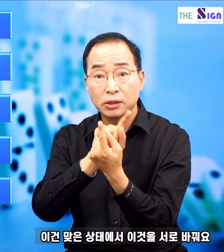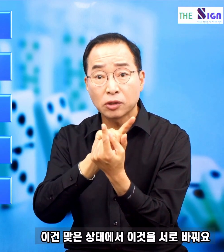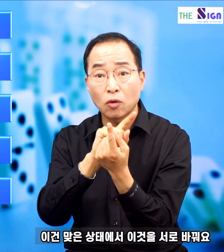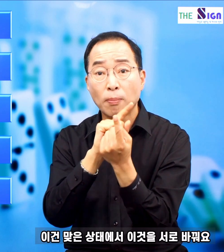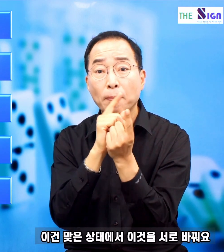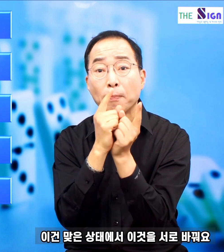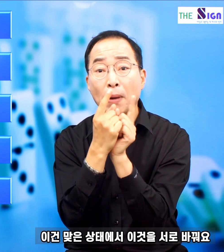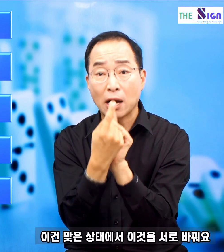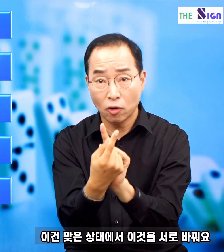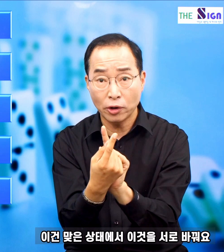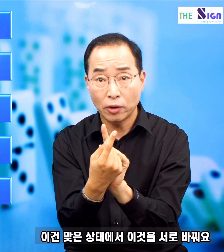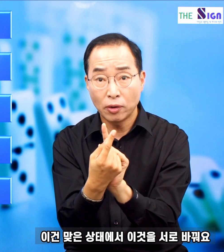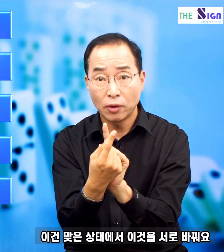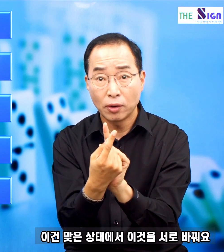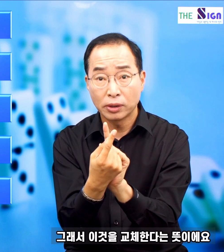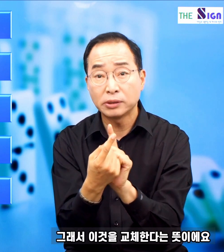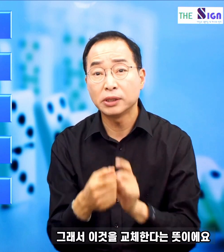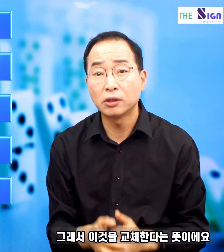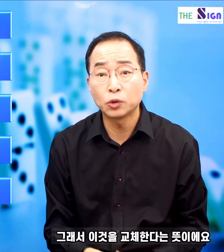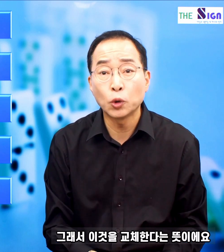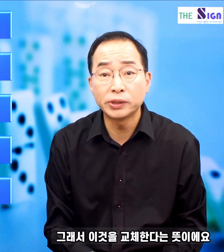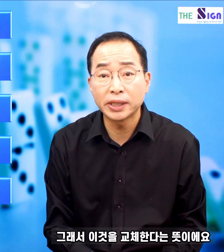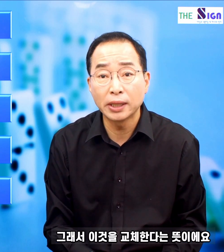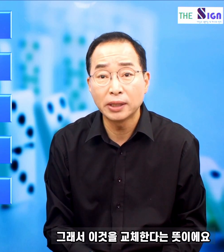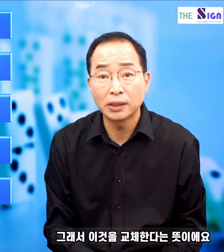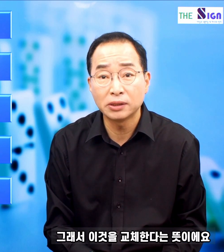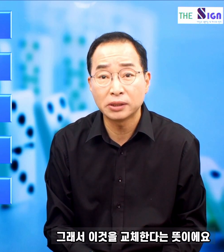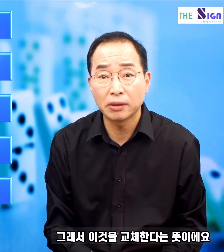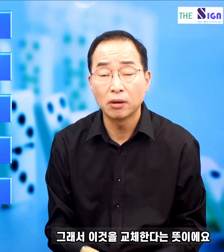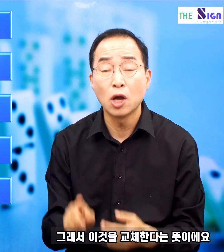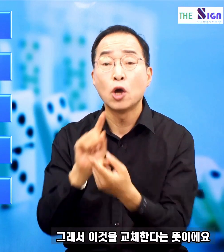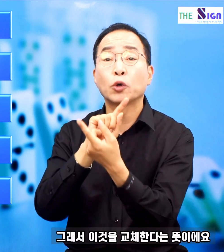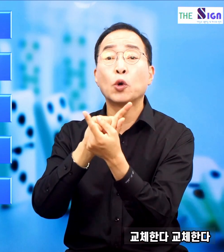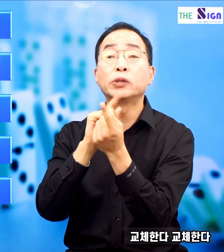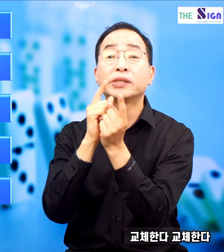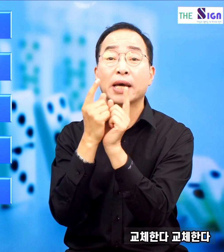서로 바꿔요. 그래서 이걸 교체한다는 뜻이에요. 교체한다.